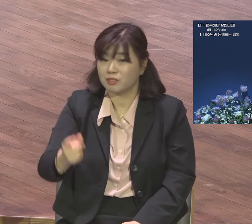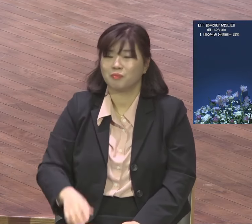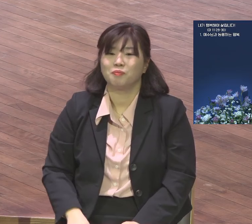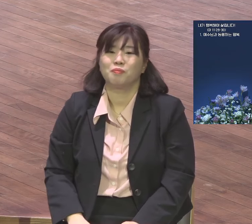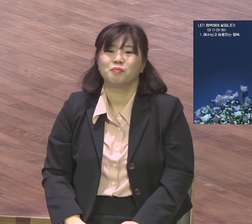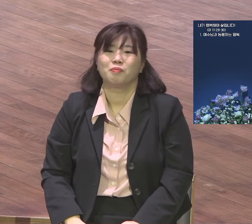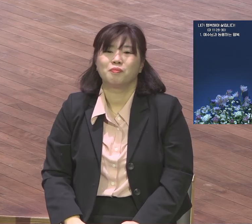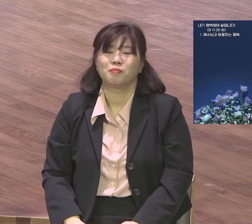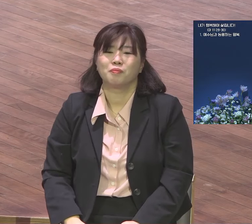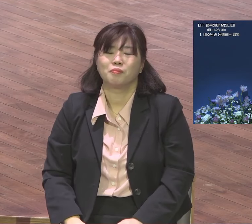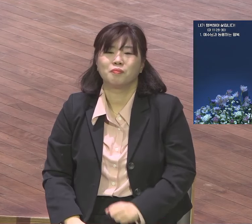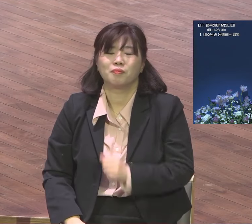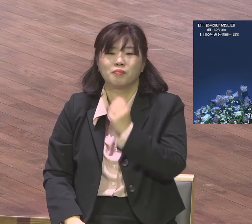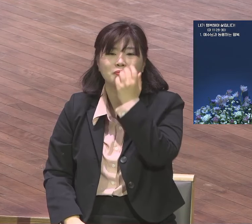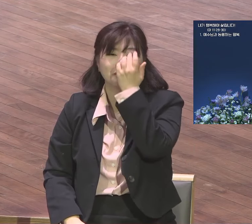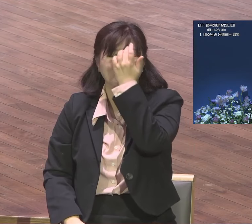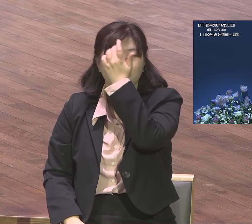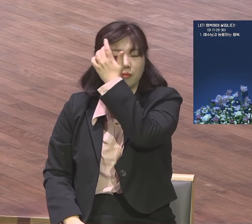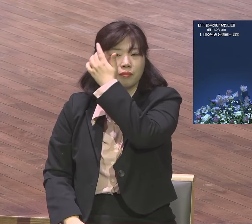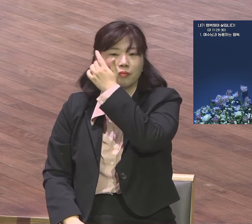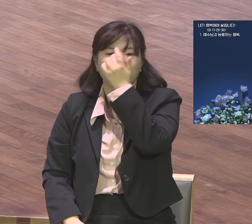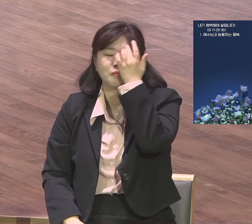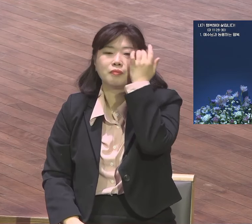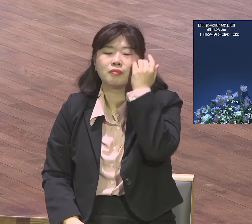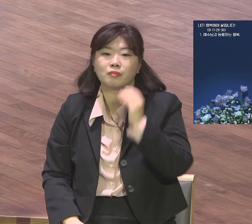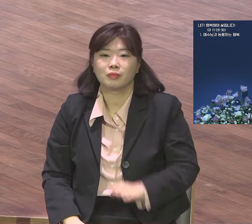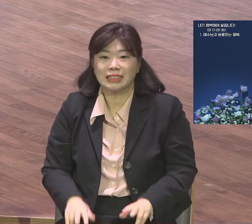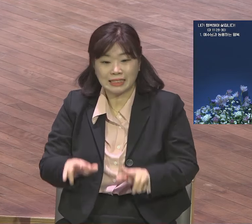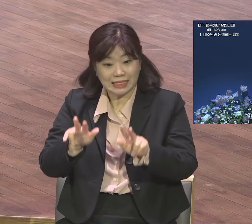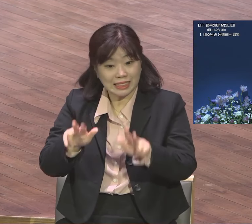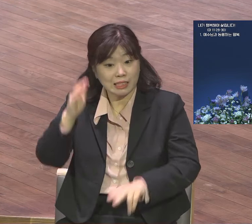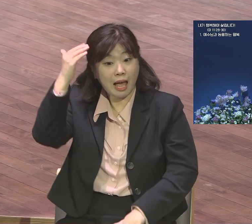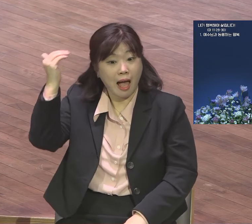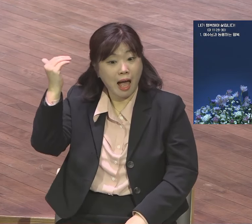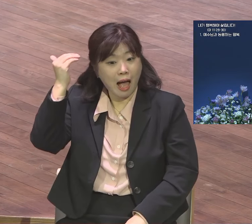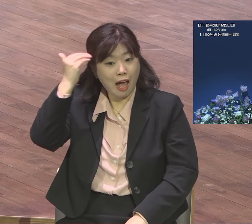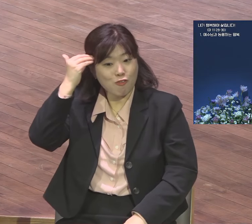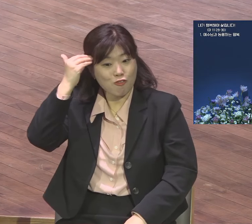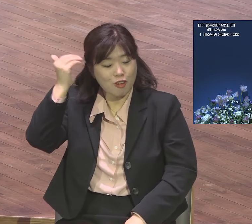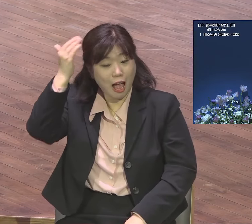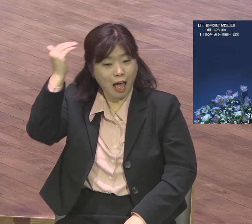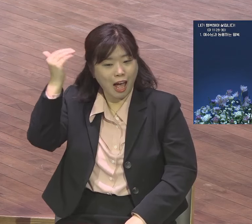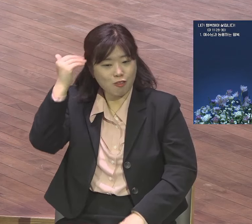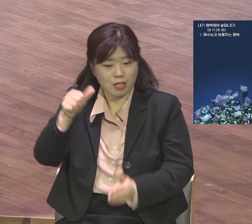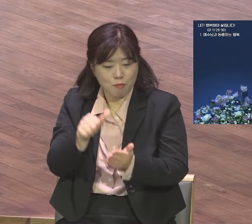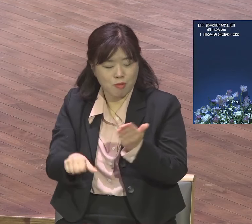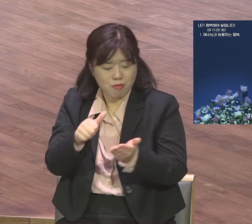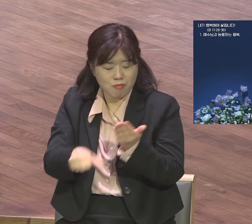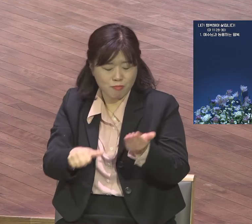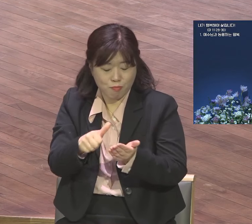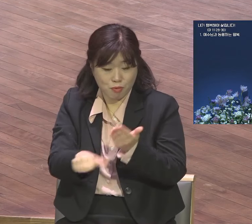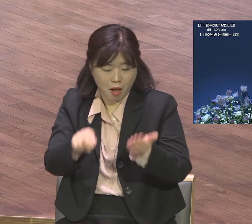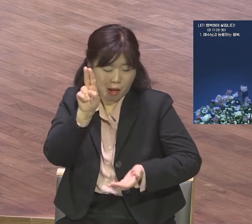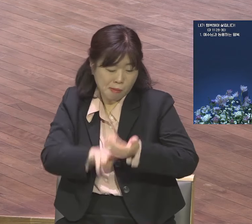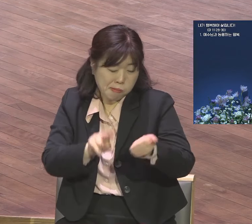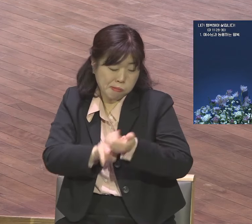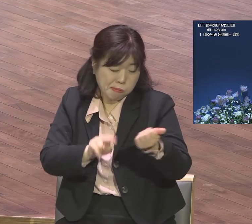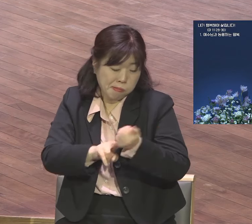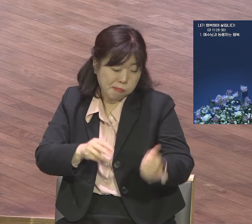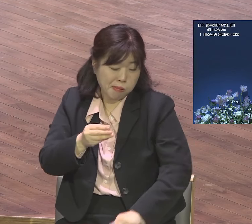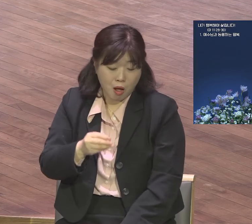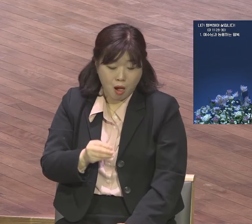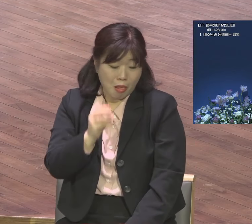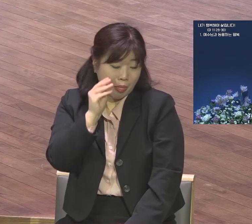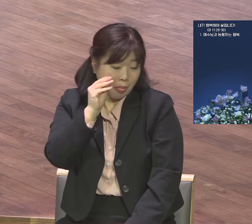합니다. 깊게 잠들지 못하고 불면증을 겪는 분들이 그 늘면서 가파른 성장세를 보이고